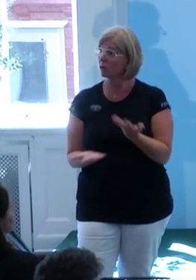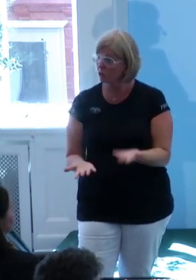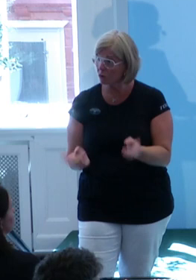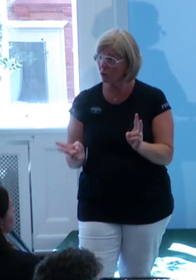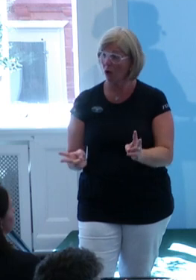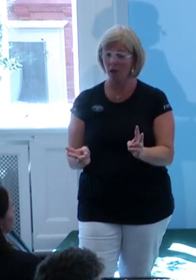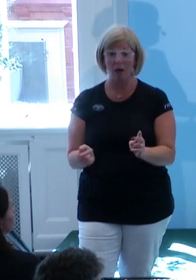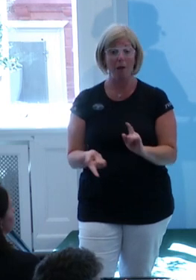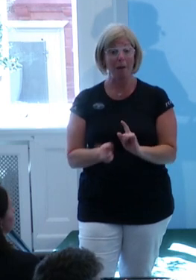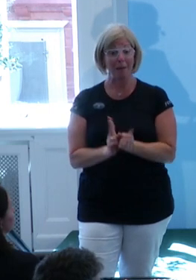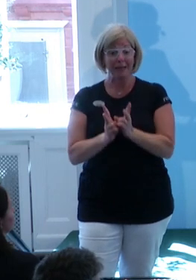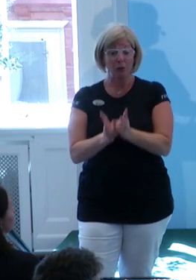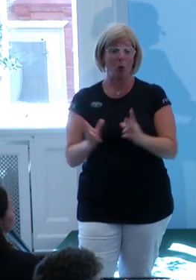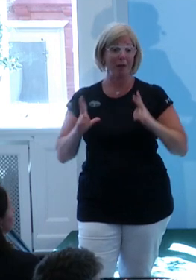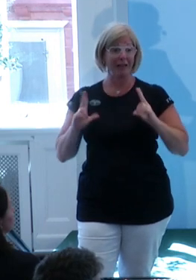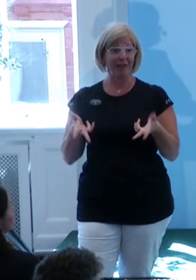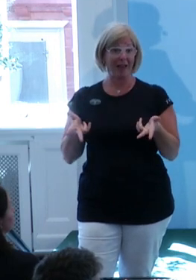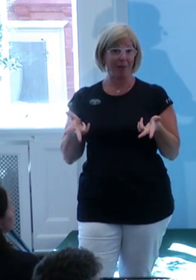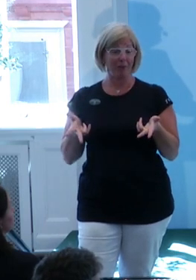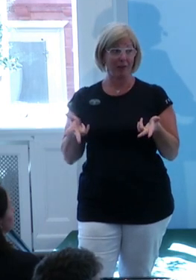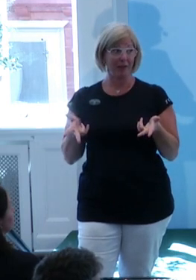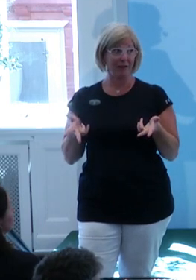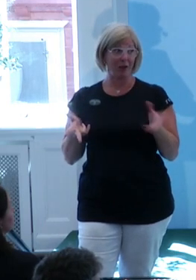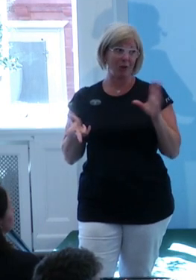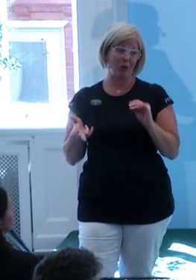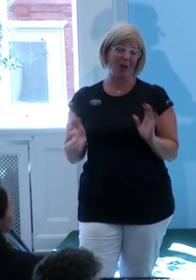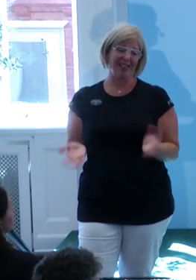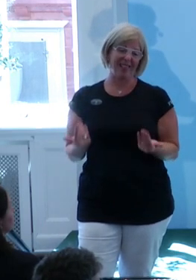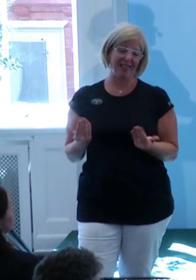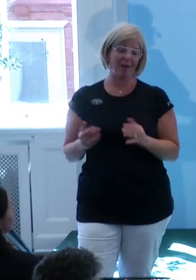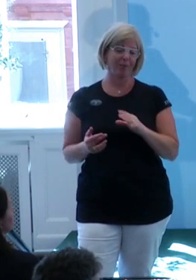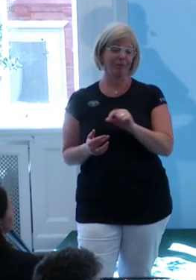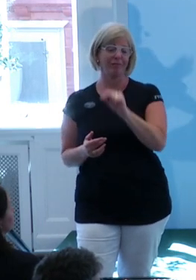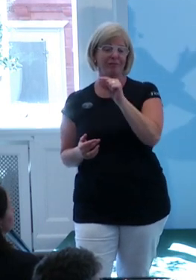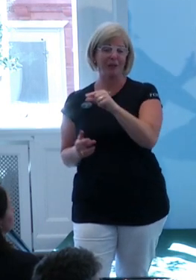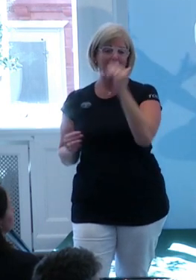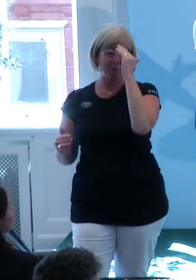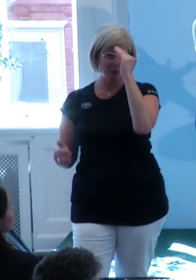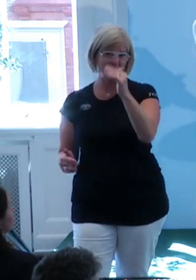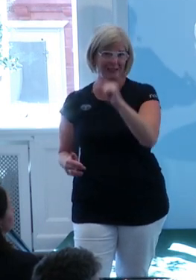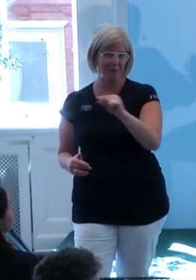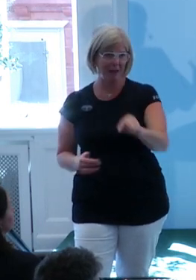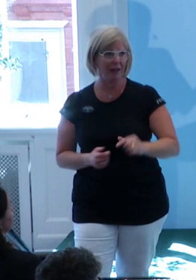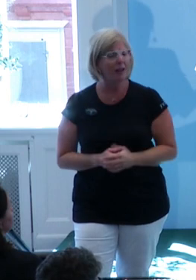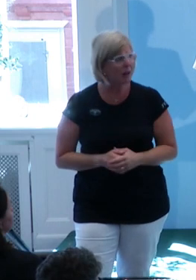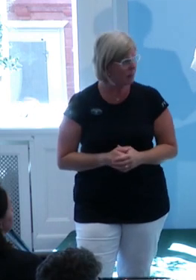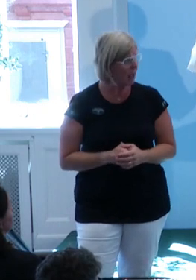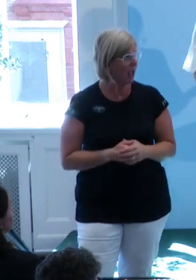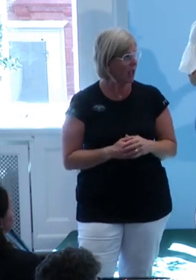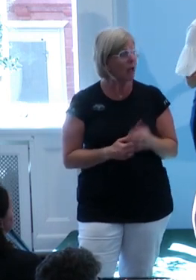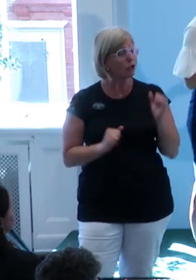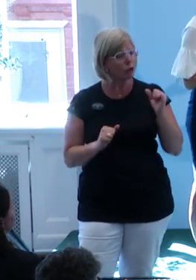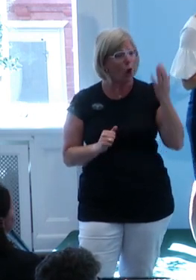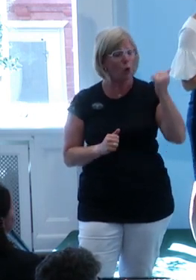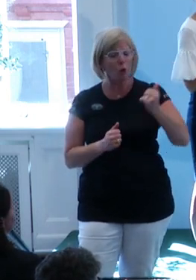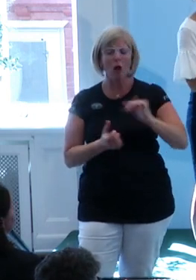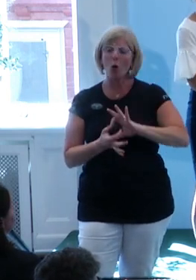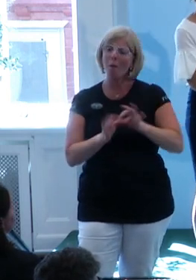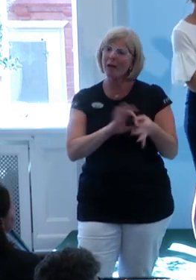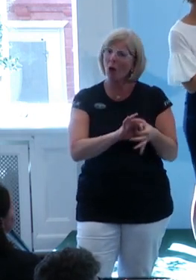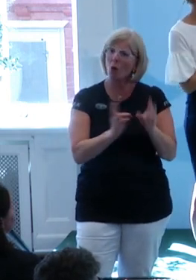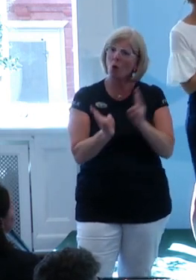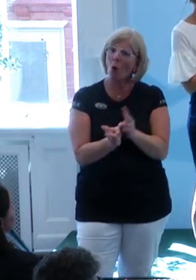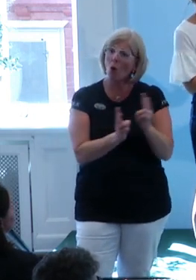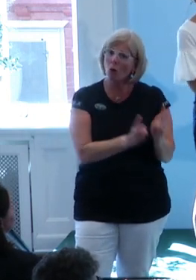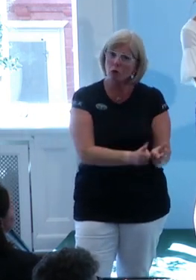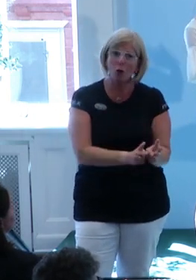där bekvämt så är det ju mycket lättare att ta bussen ibland. Men handlar det inte också om det att man ska kunna göra en kombination? Att man ska kunna ta